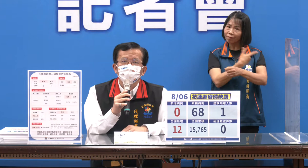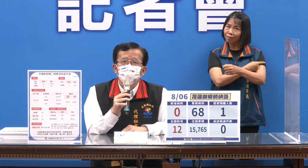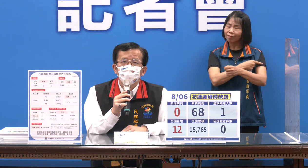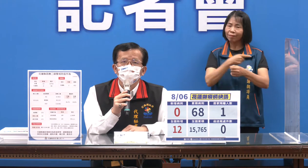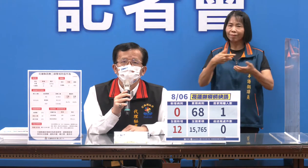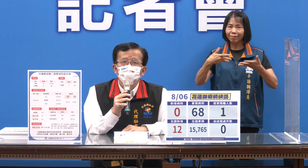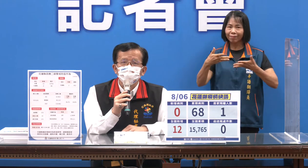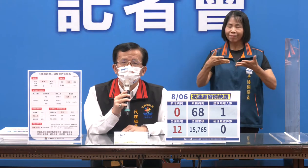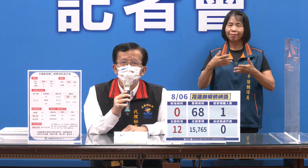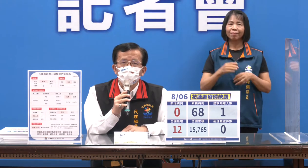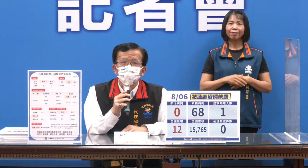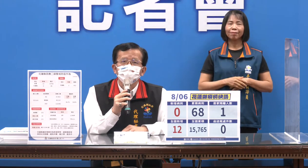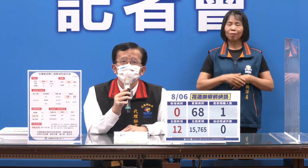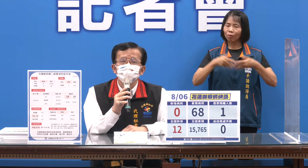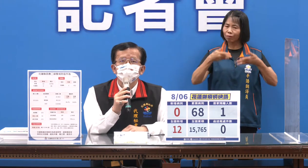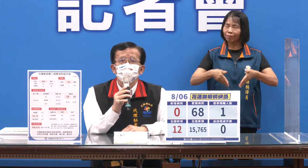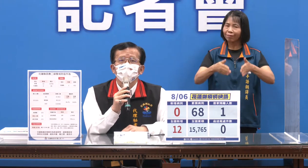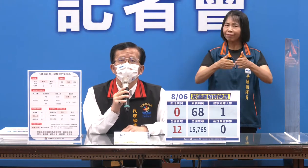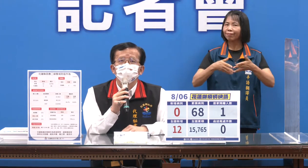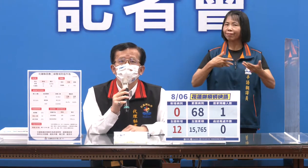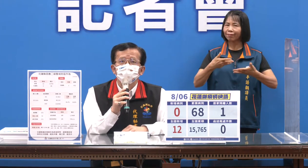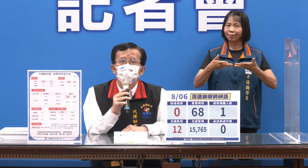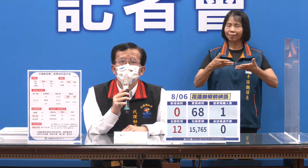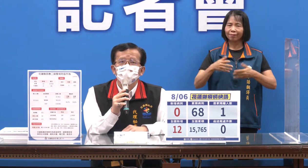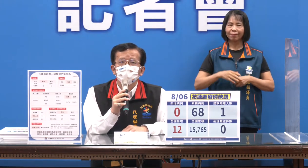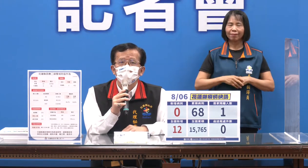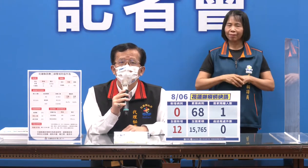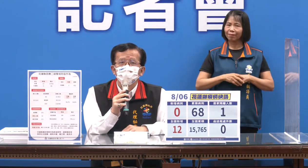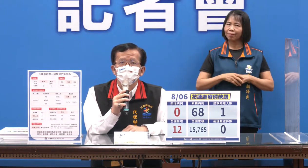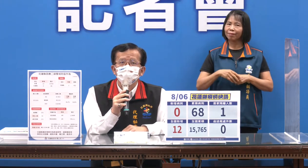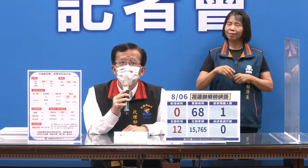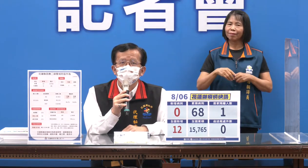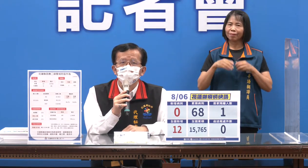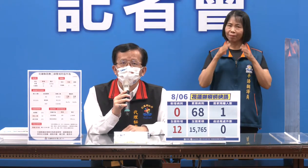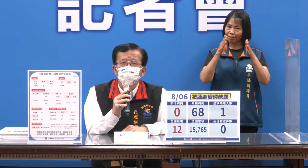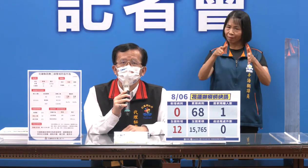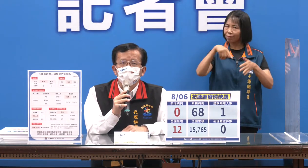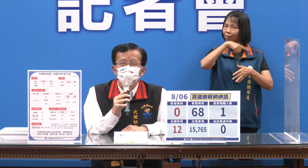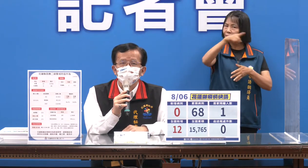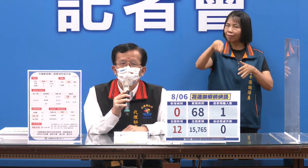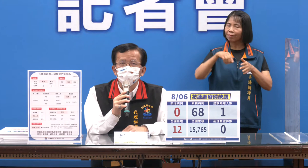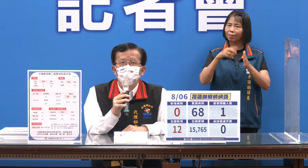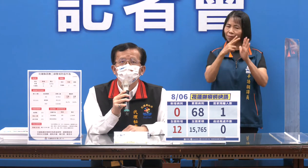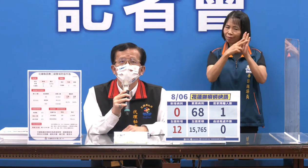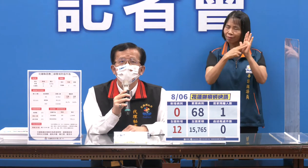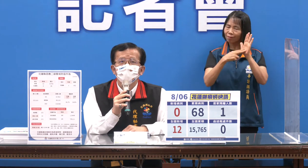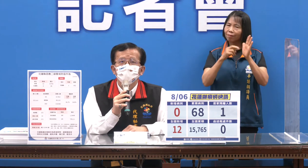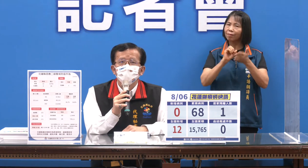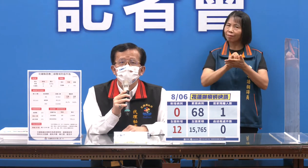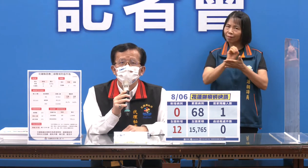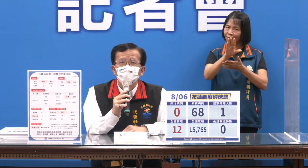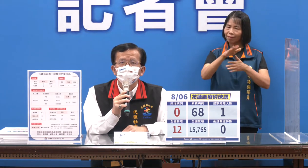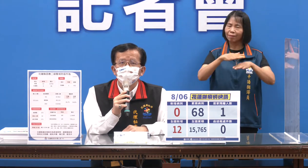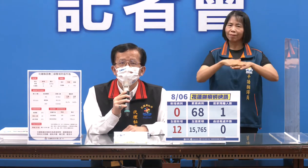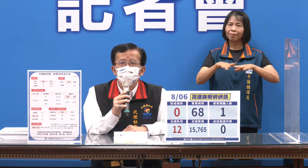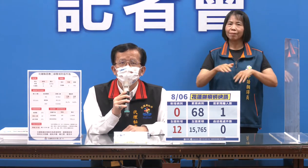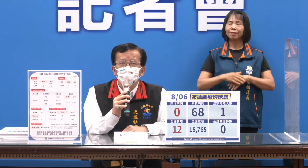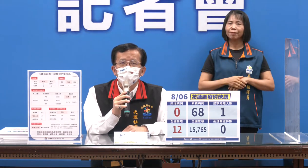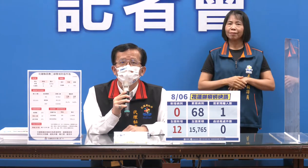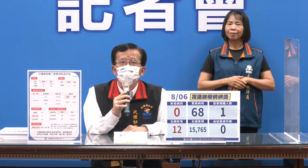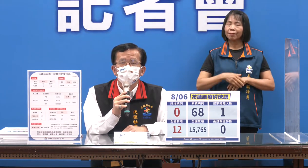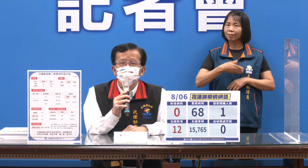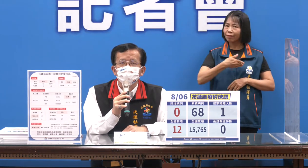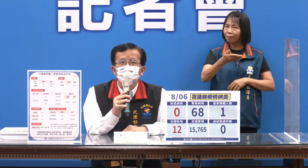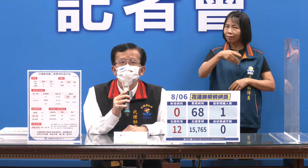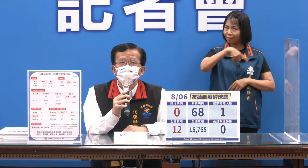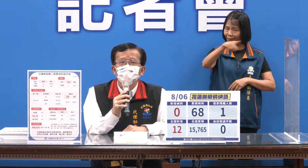有一些重要的讯息啊，要来跟我们乡亲朋友来做说明，让我们乡亲朋